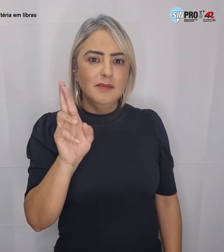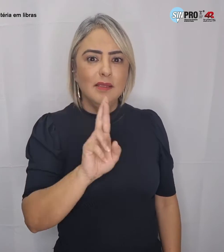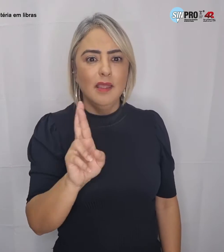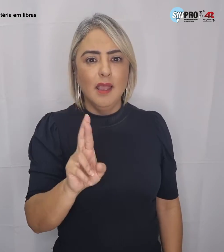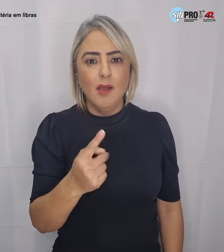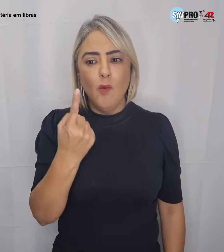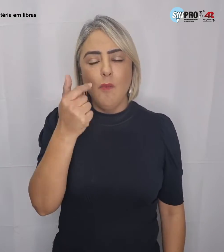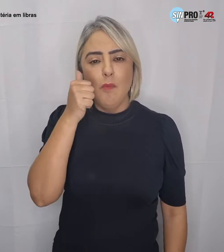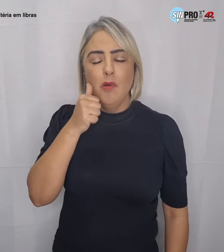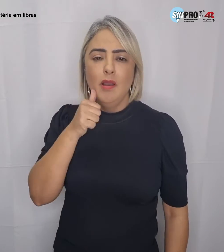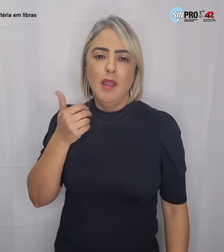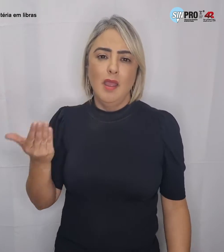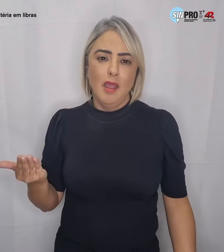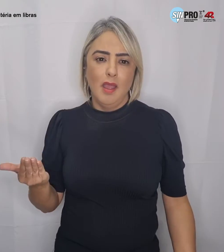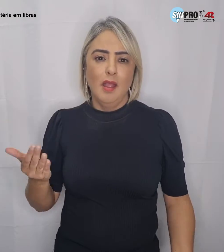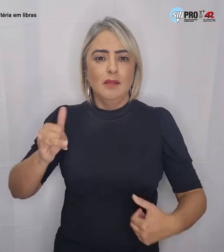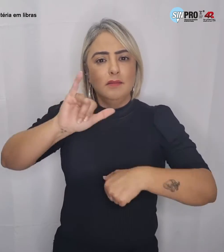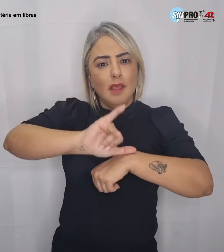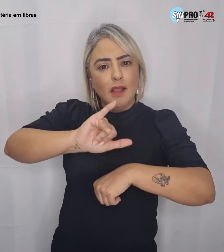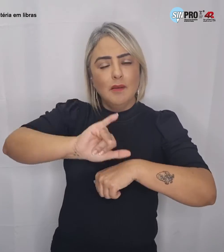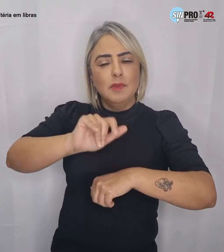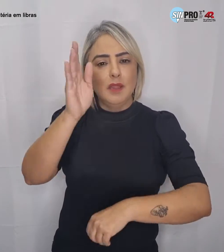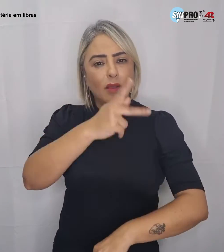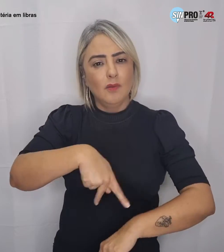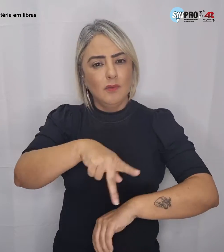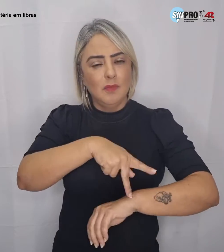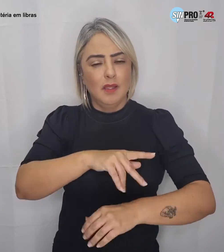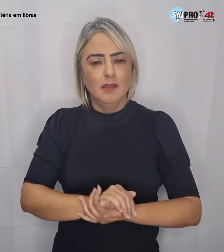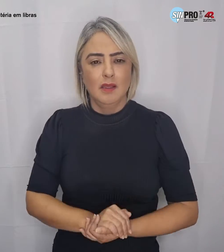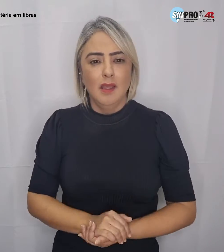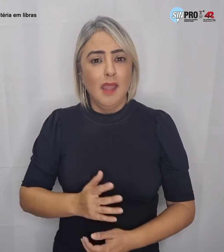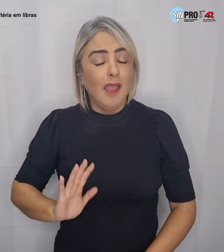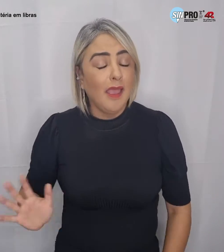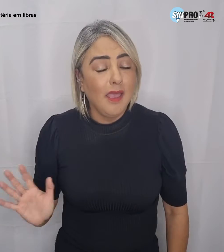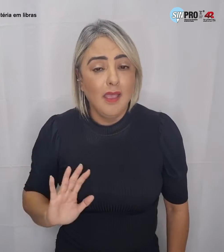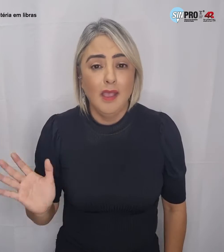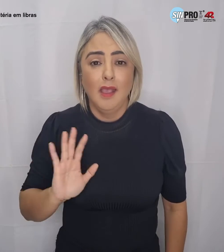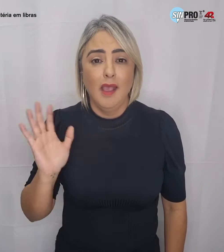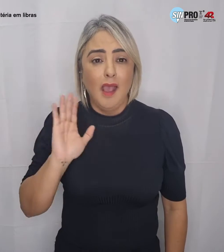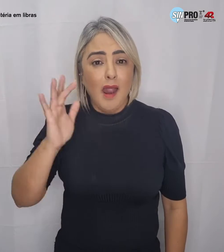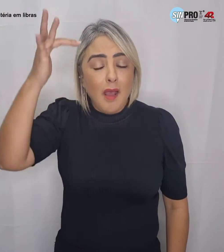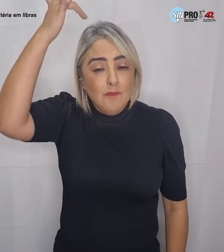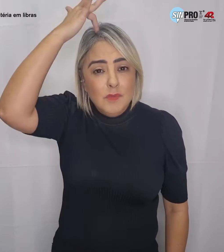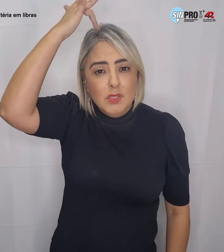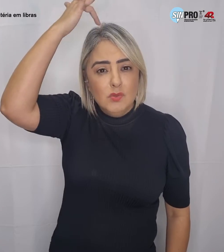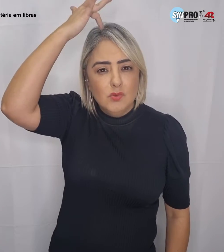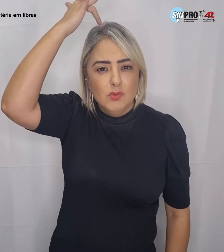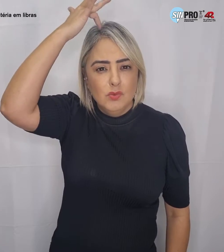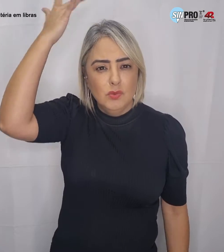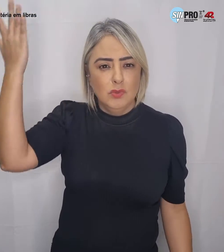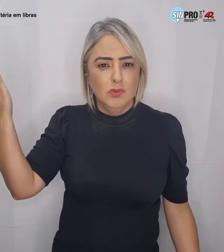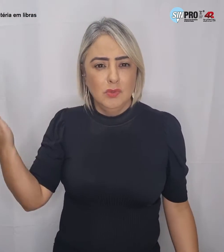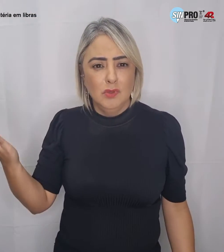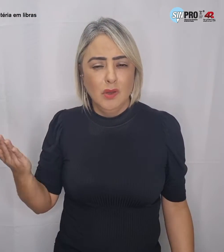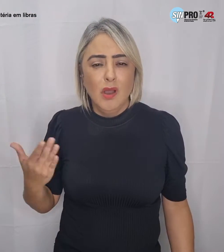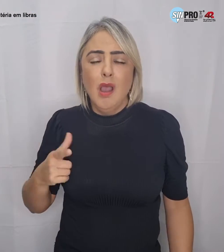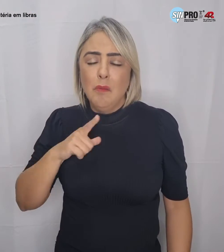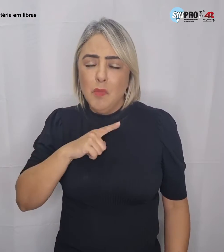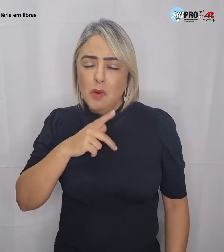para uma consumidora da capital do país. É muito caro, um absurdo. Muito morador